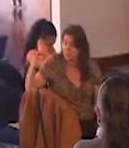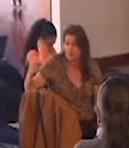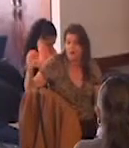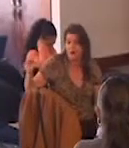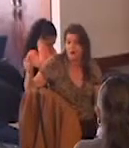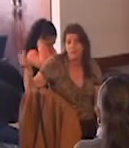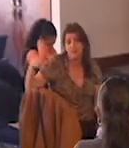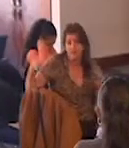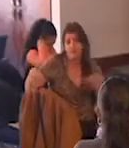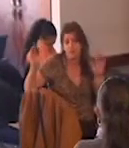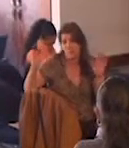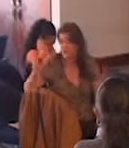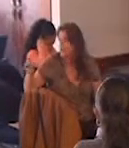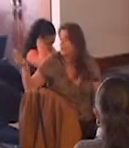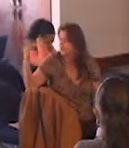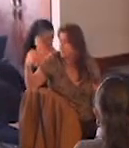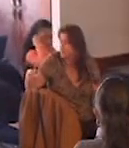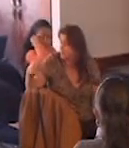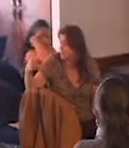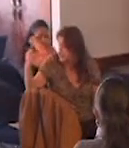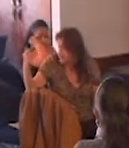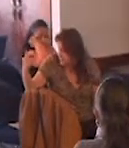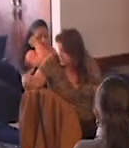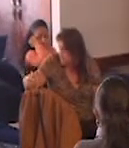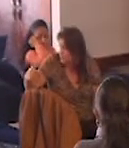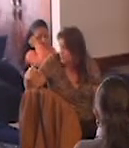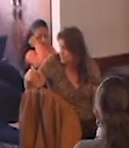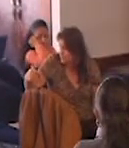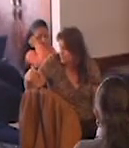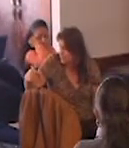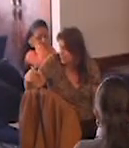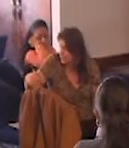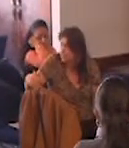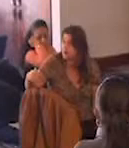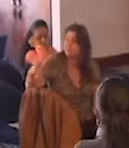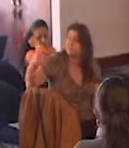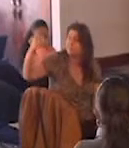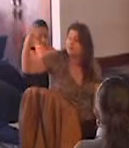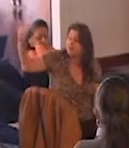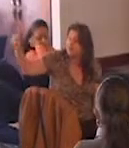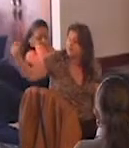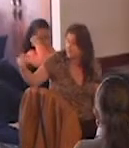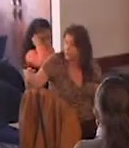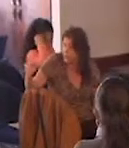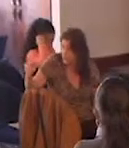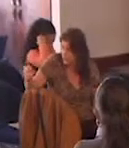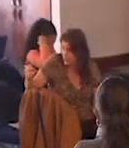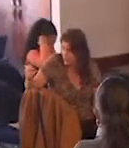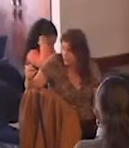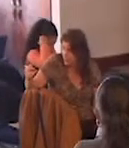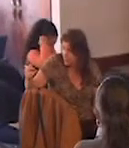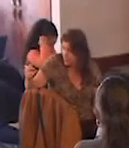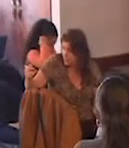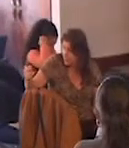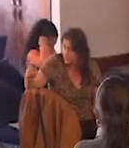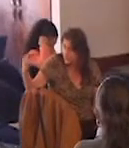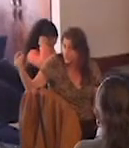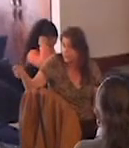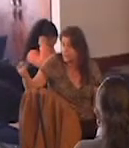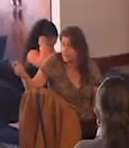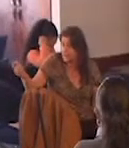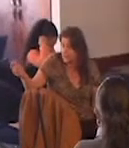escucha. Entonces no es el problema, hablo aquí de mi hijo, ¿no? No es el problema de mi chico con discapacidad, sino es el problema de quien lo está